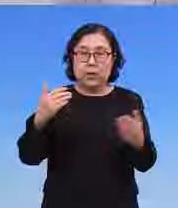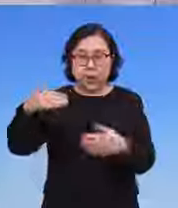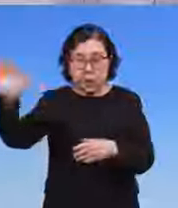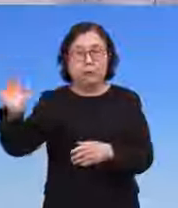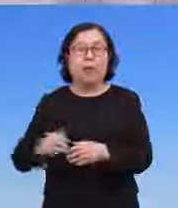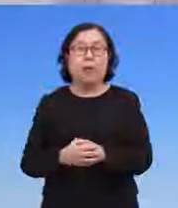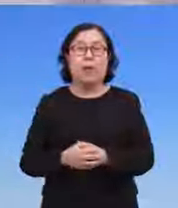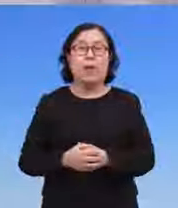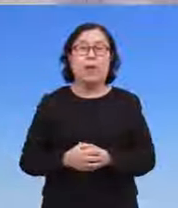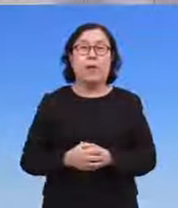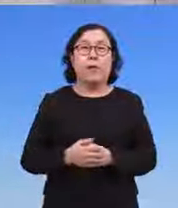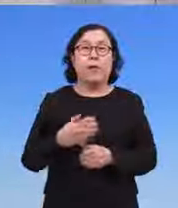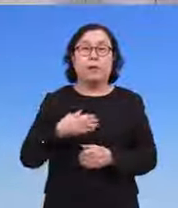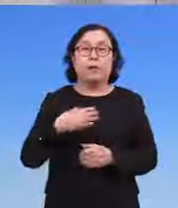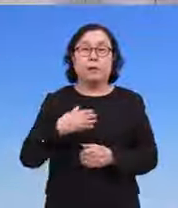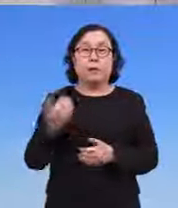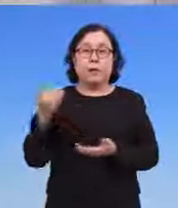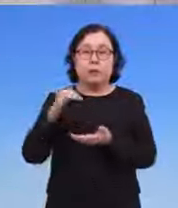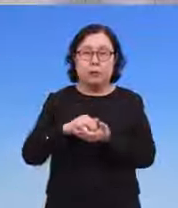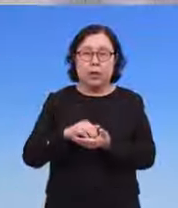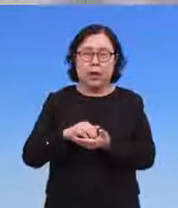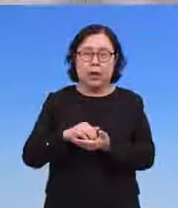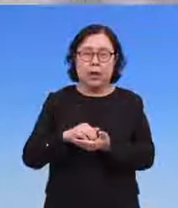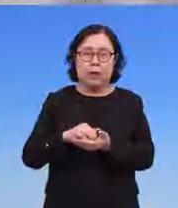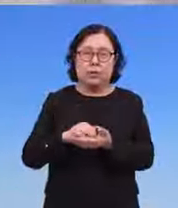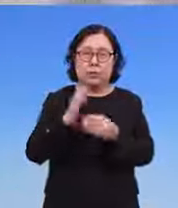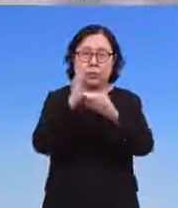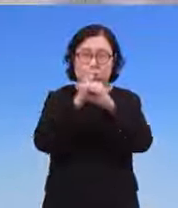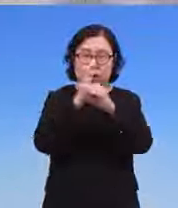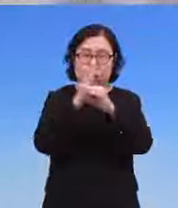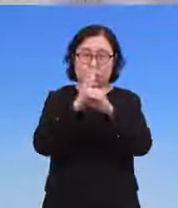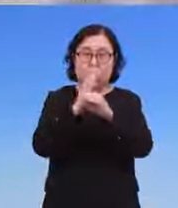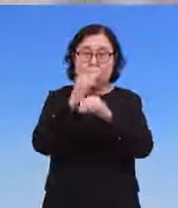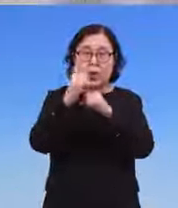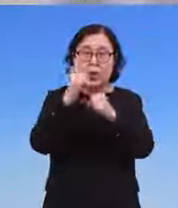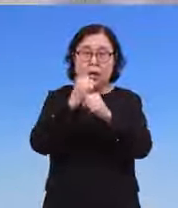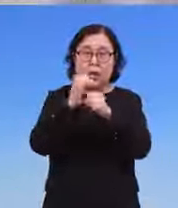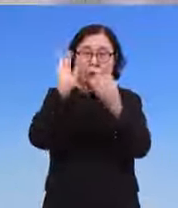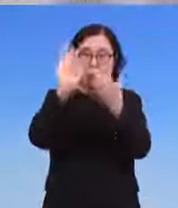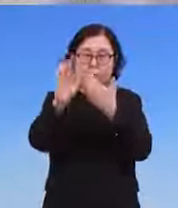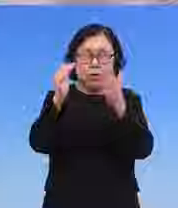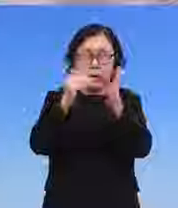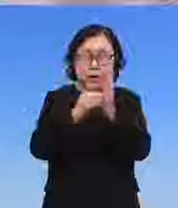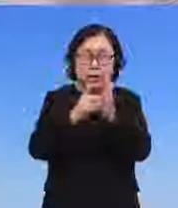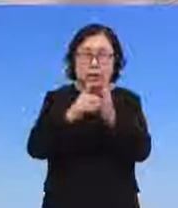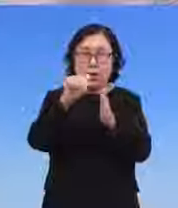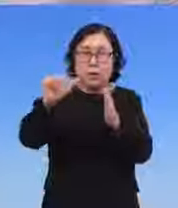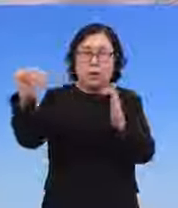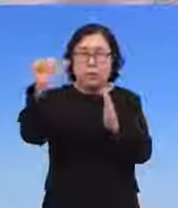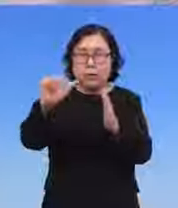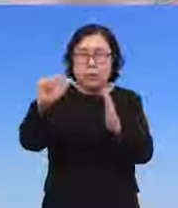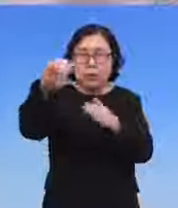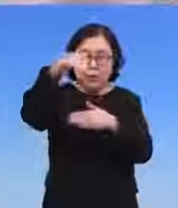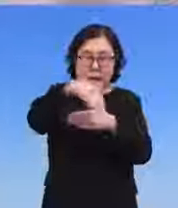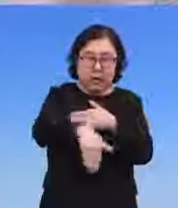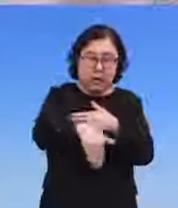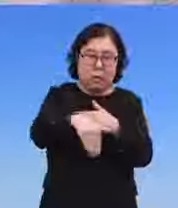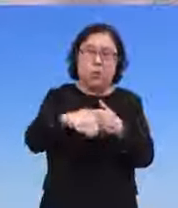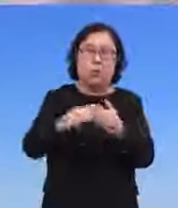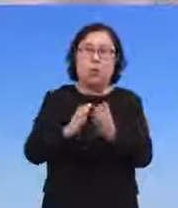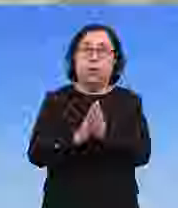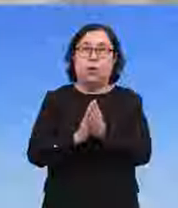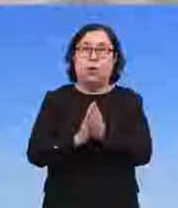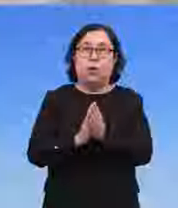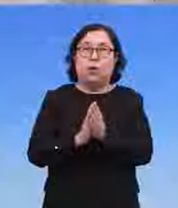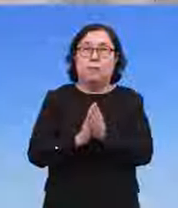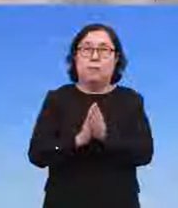거예요. 그리고 이제 제가 복귀하는 날을 기준으로 1년 뒤에까지 5,000명 이하로